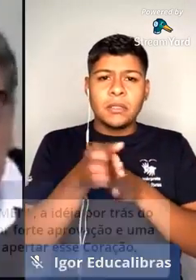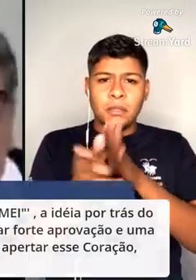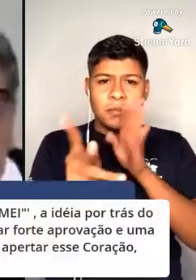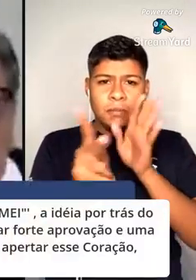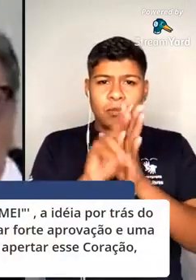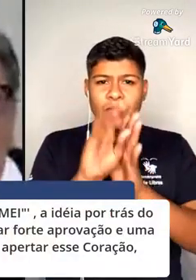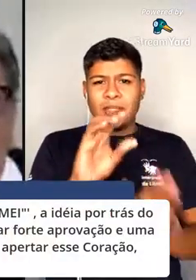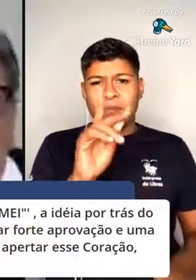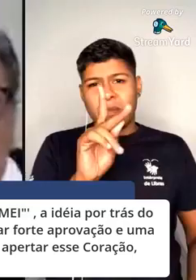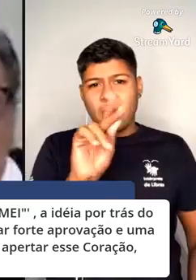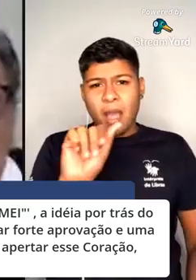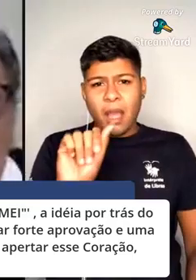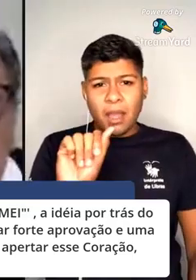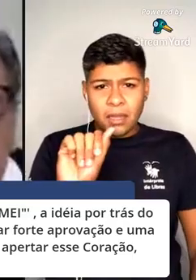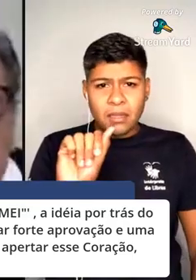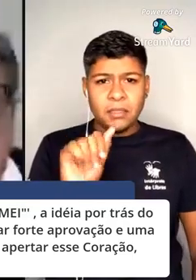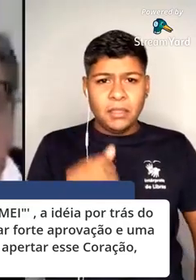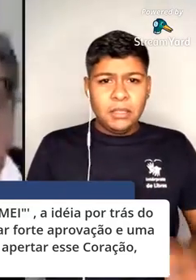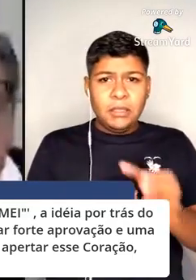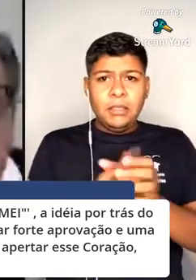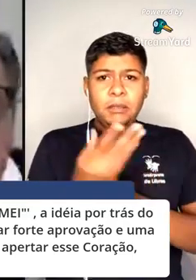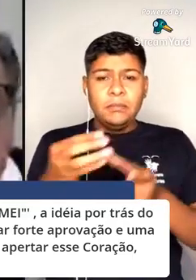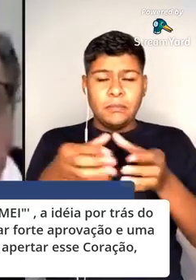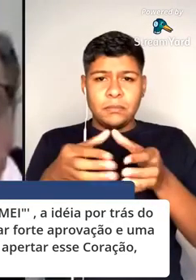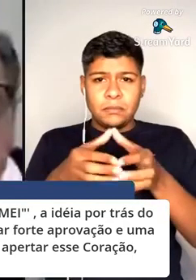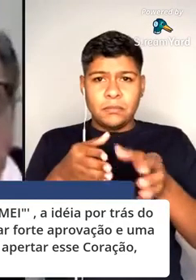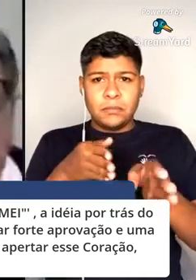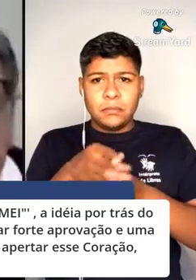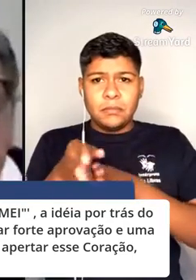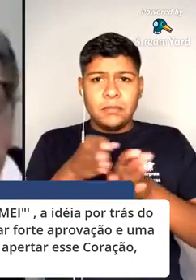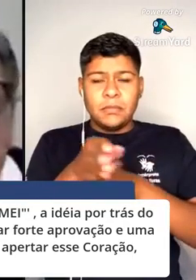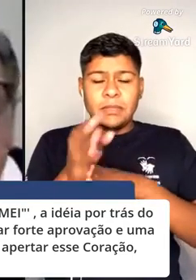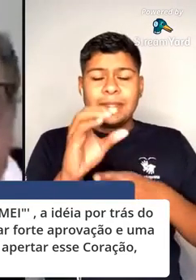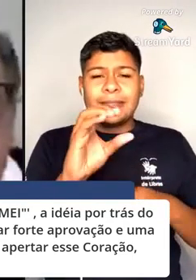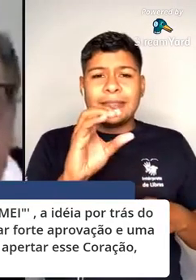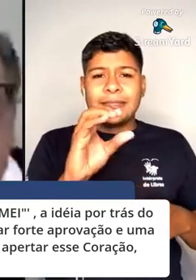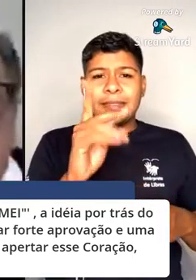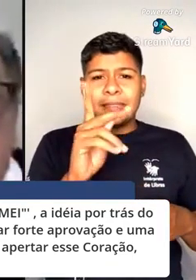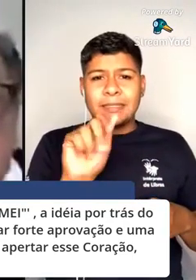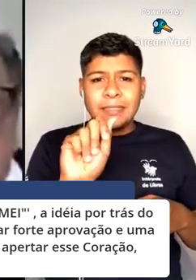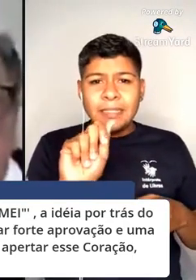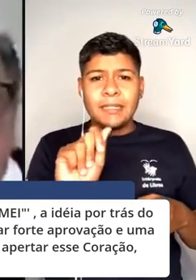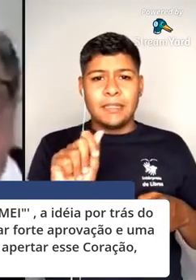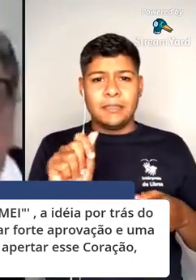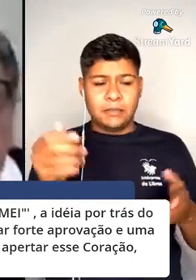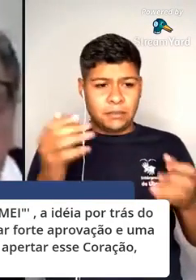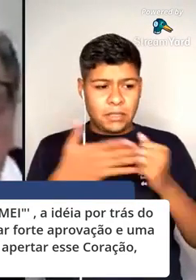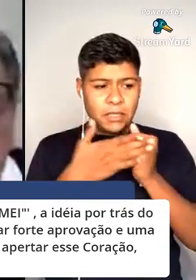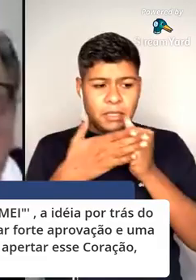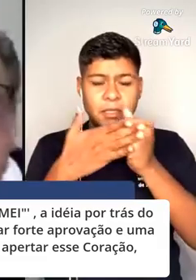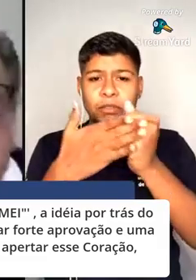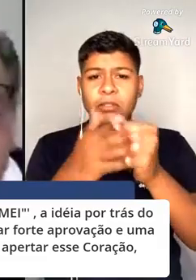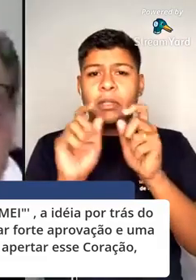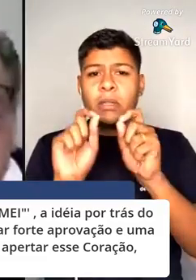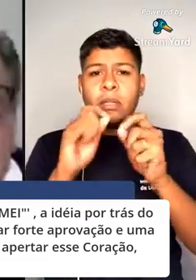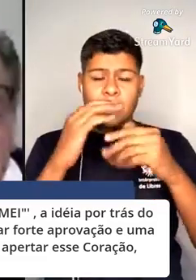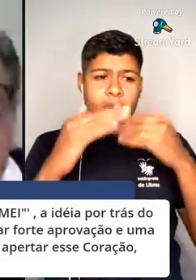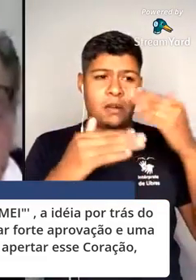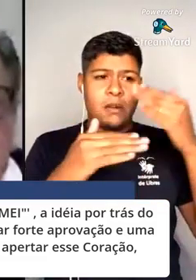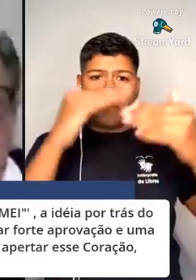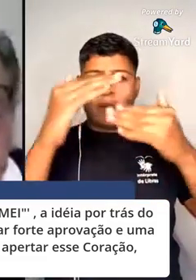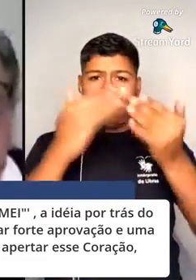CPA, criando grupos, né, de orientação da CPA para alimentar o processo